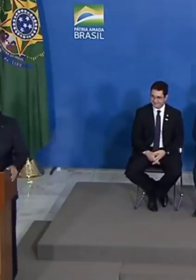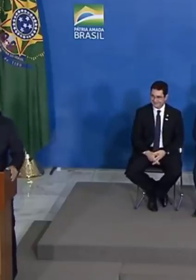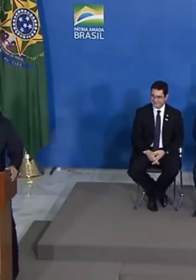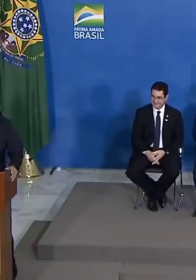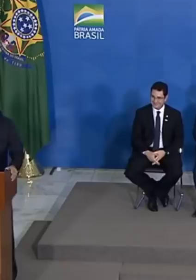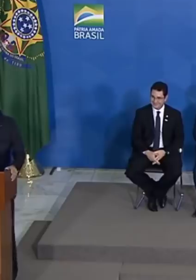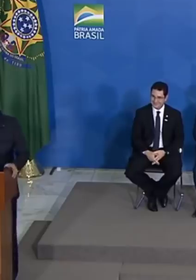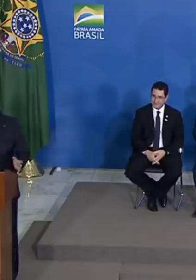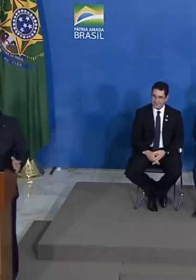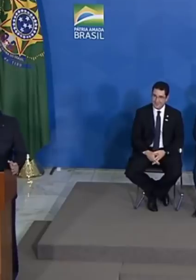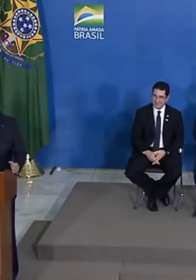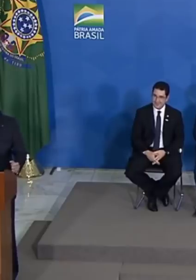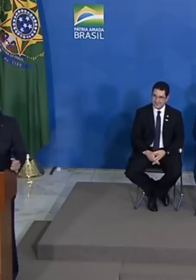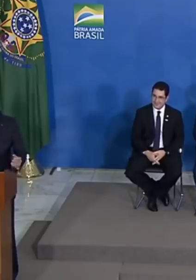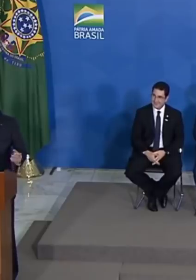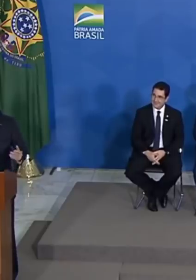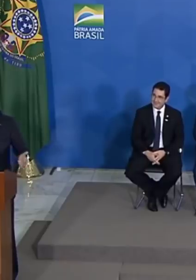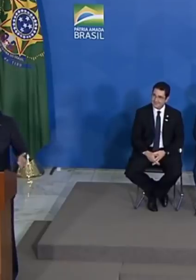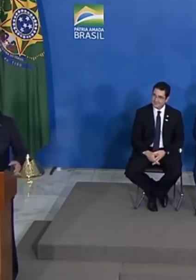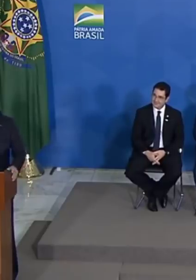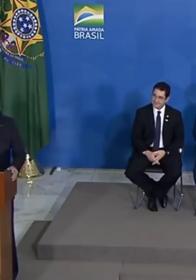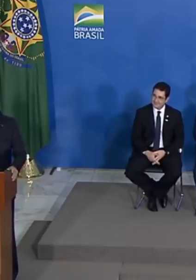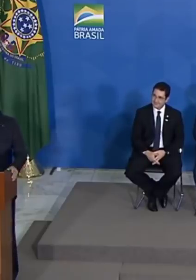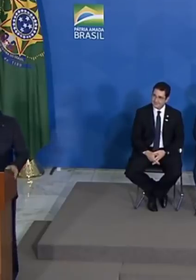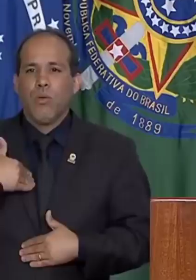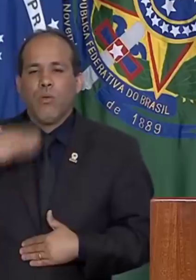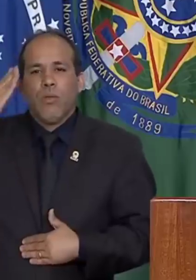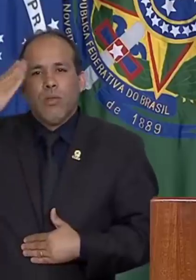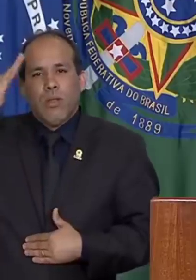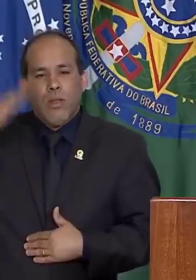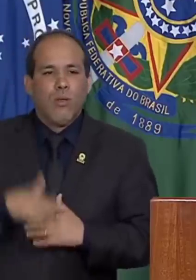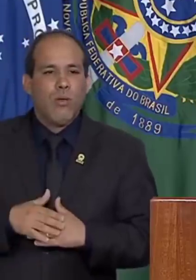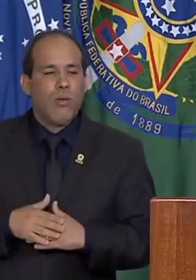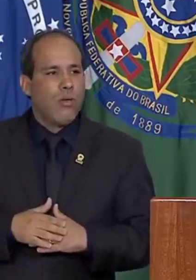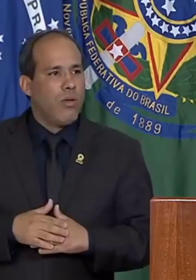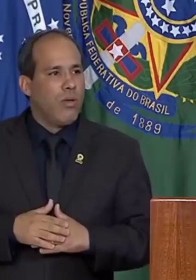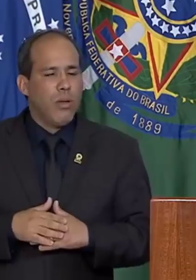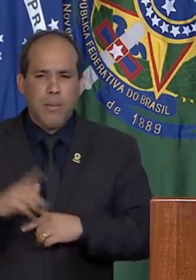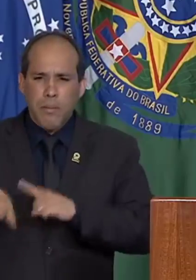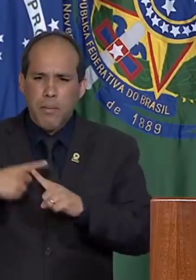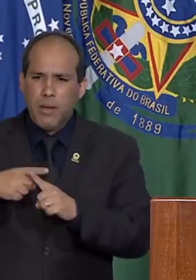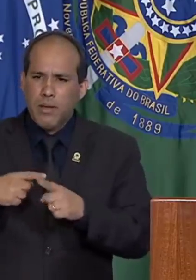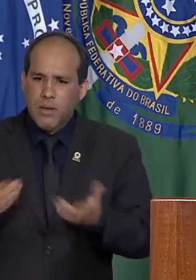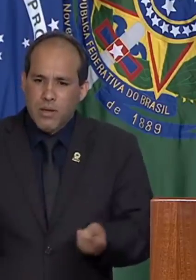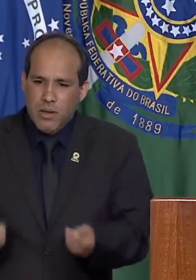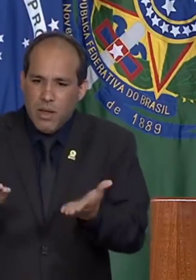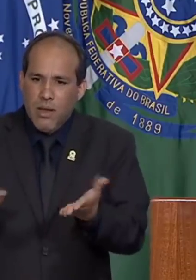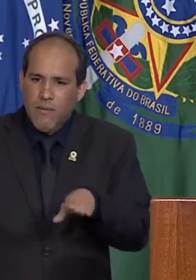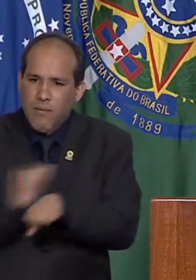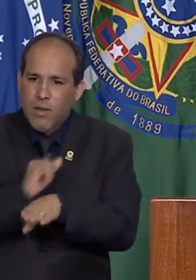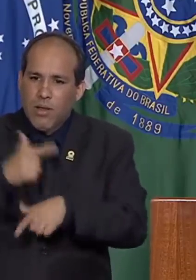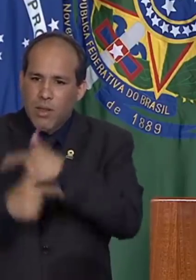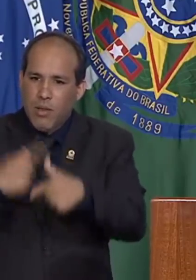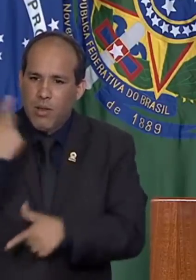titular essas terras, entendo mais meios de trabalhar, o